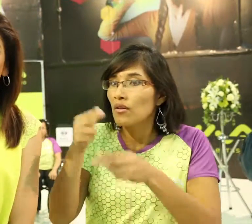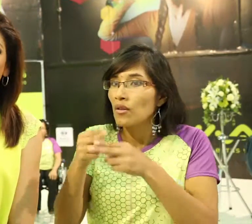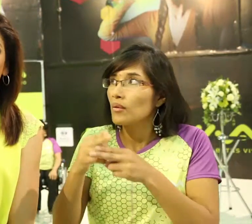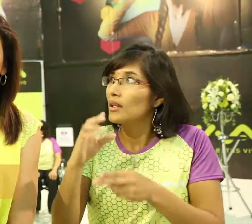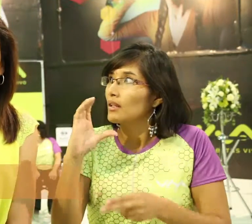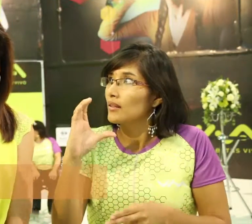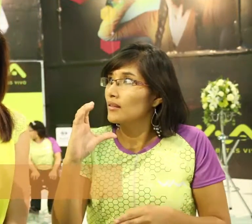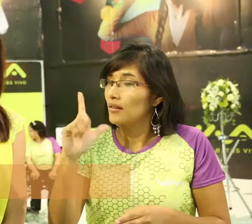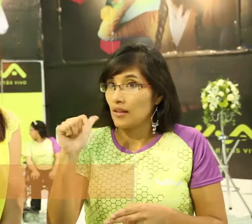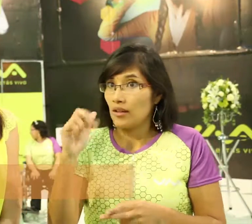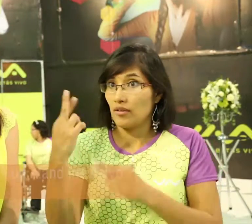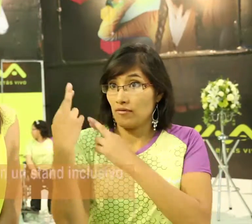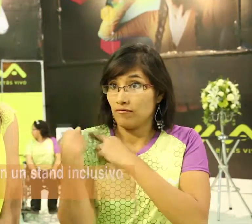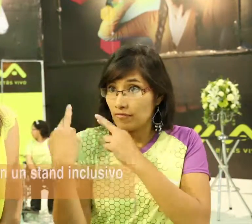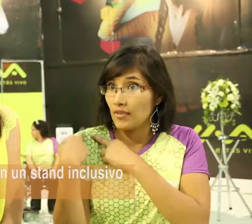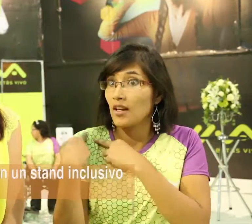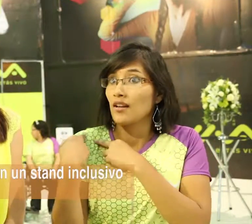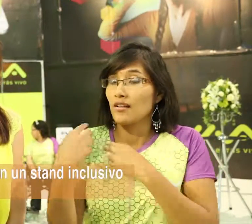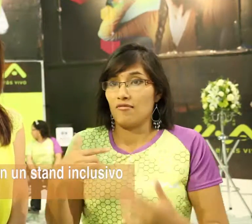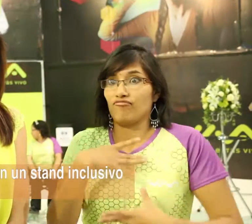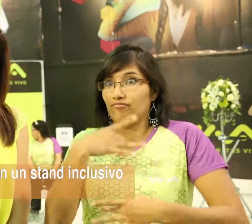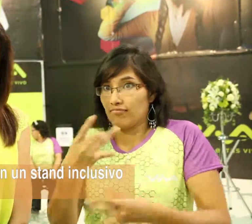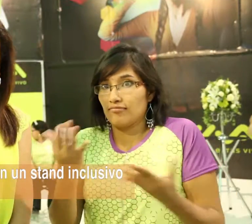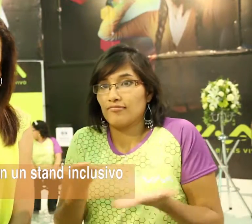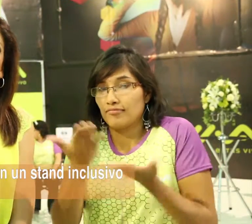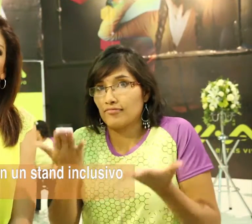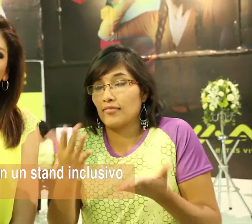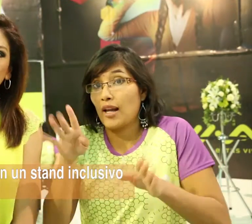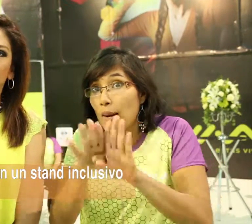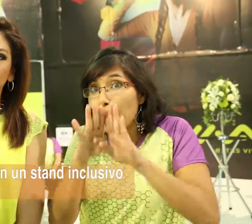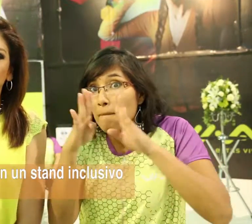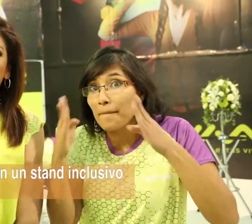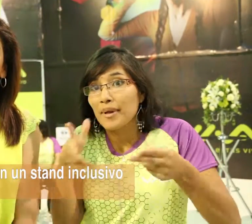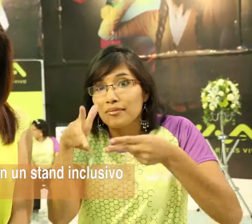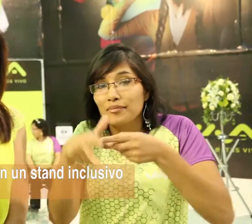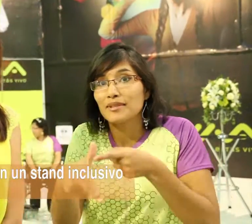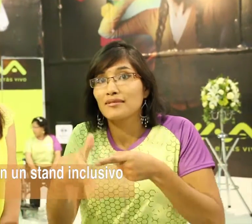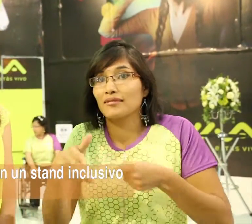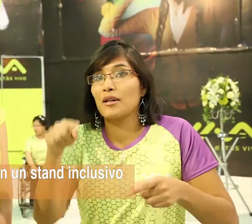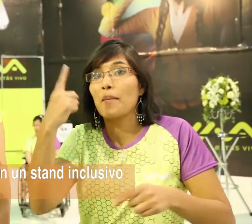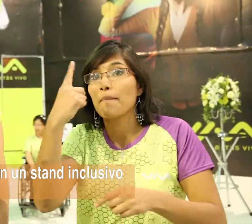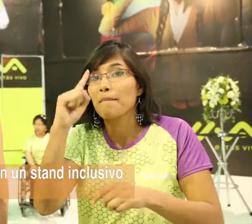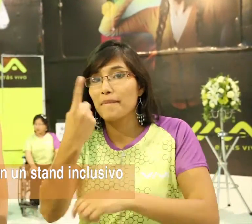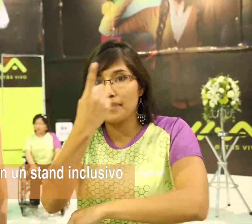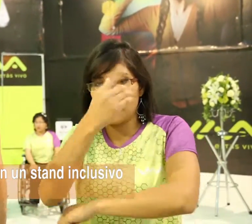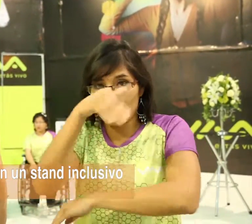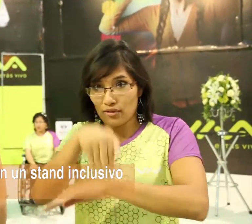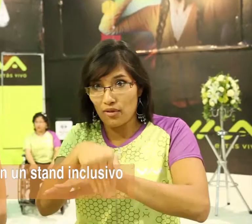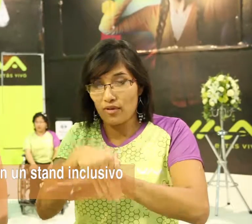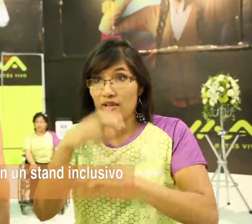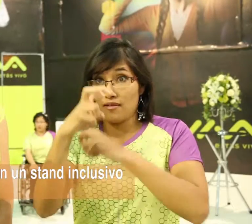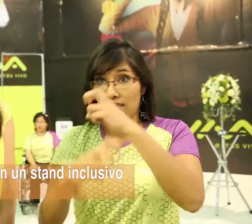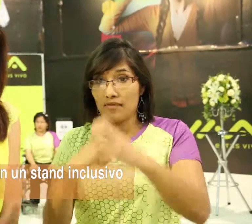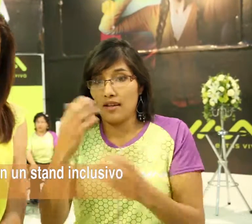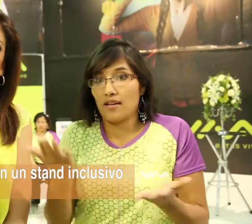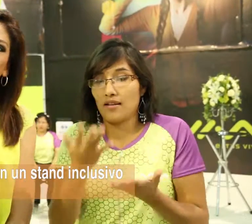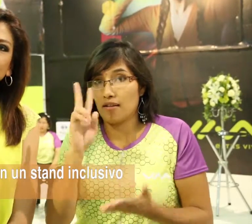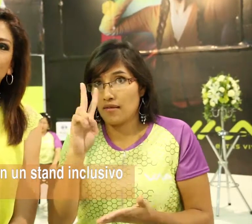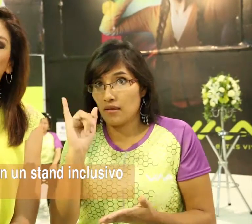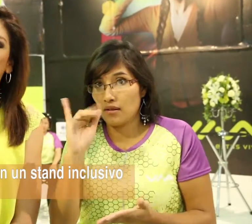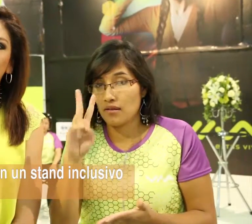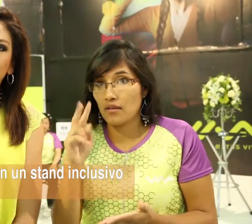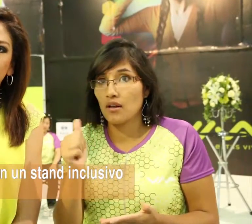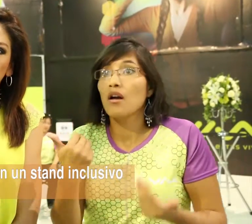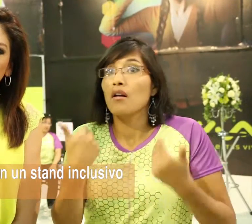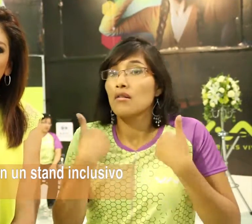soy Claudia Cárdenas, soy gerente de la Fundación Viva y bueno, encantada de estar ya aperturando la primera noche de lo que va a ser los 10 días de la FECOBOL en el stand de Viva. Tenemos un